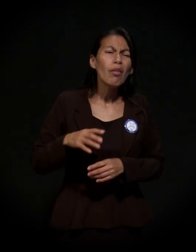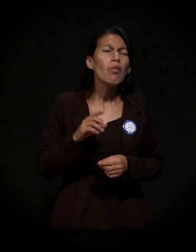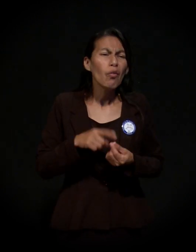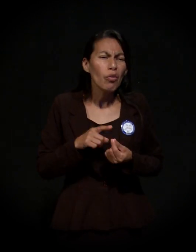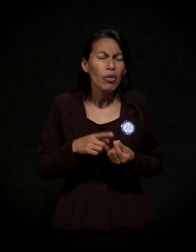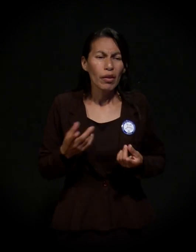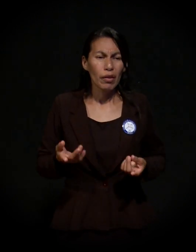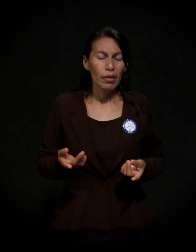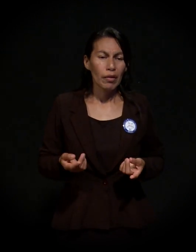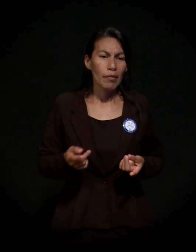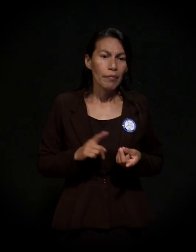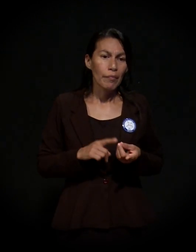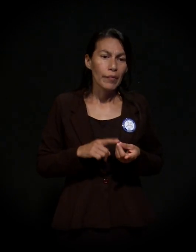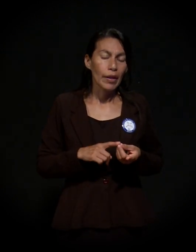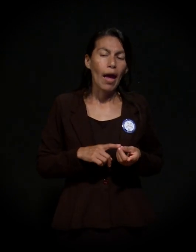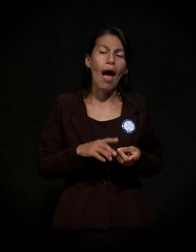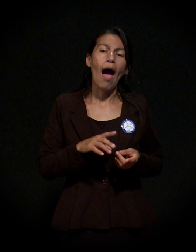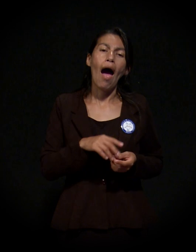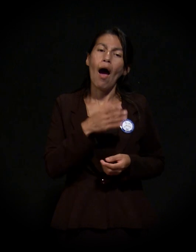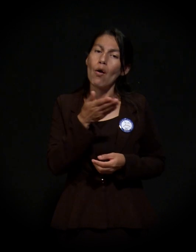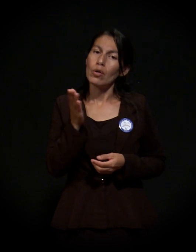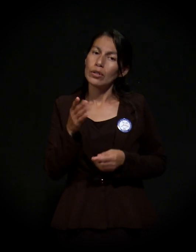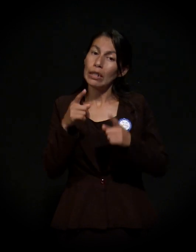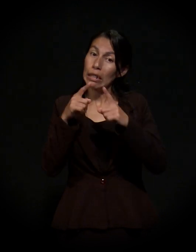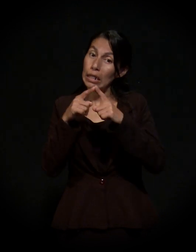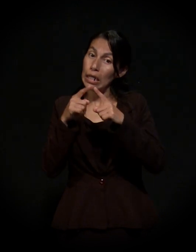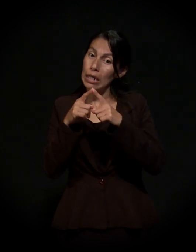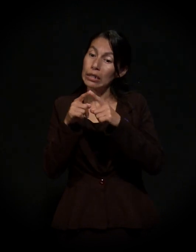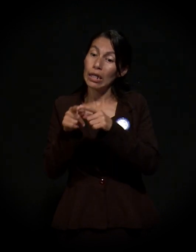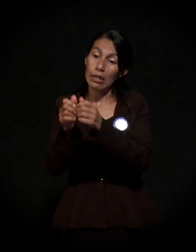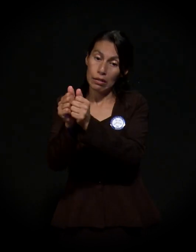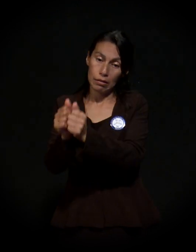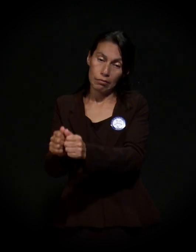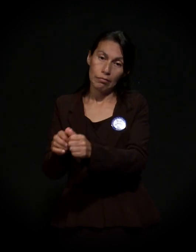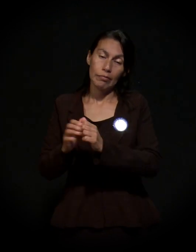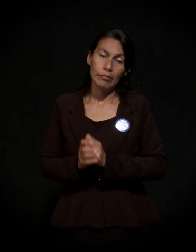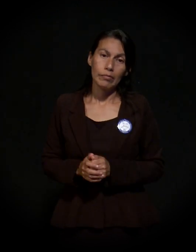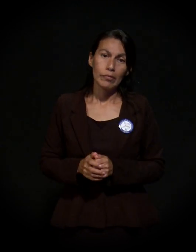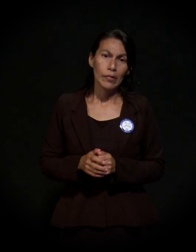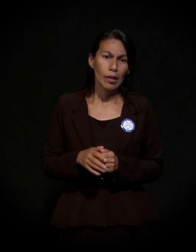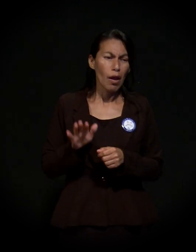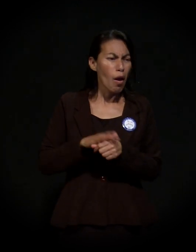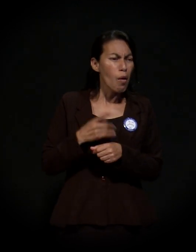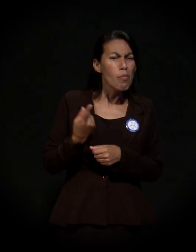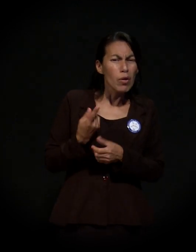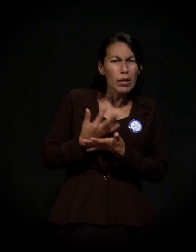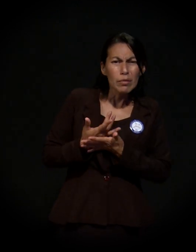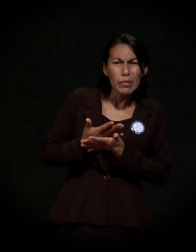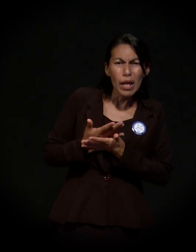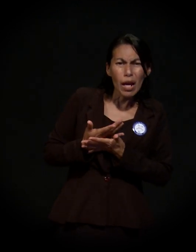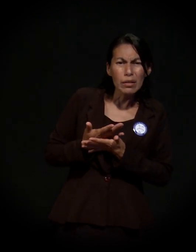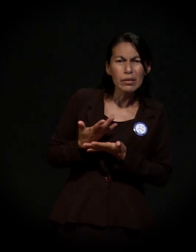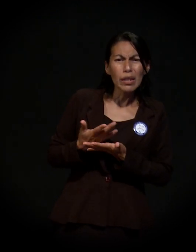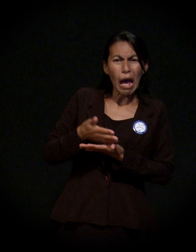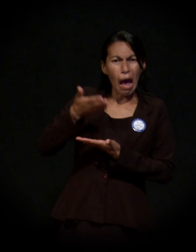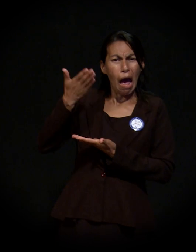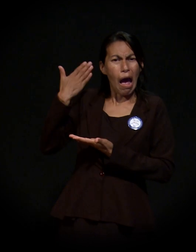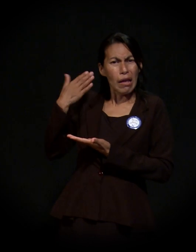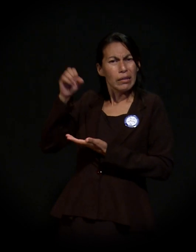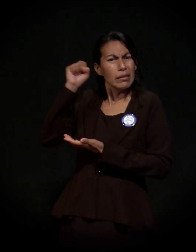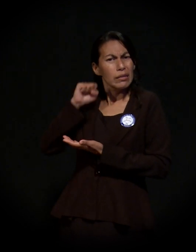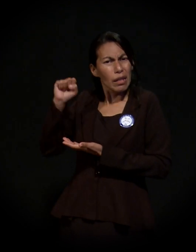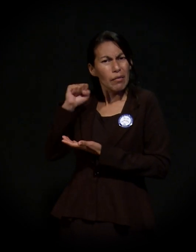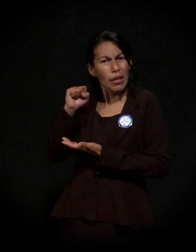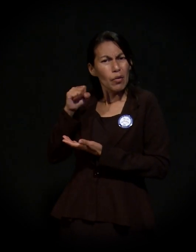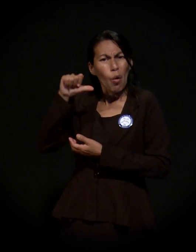dejó en la iglesia. Mira nomás. Y le digo, pero ¿por qué esperaste hasta ahora, martes, desde